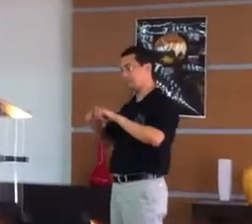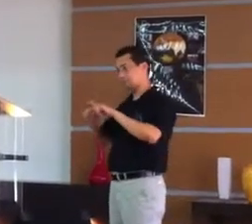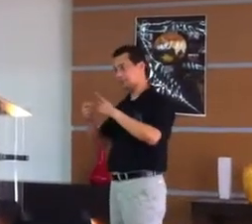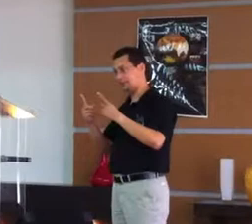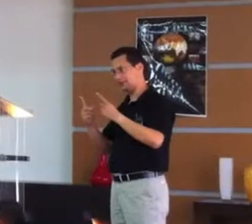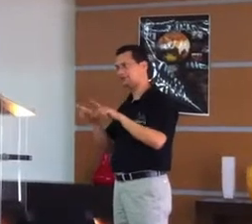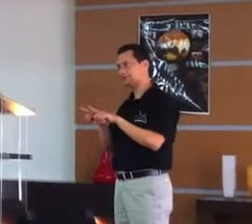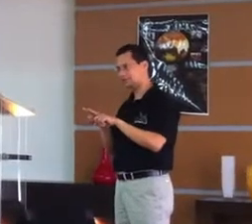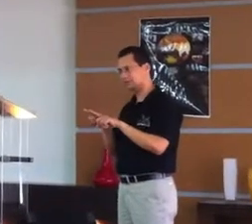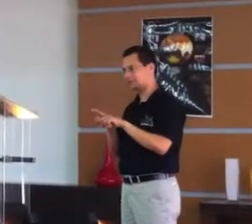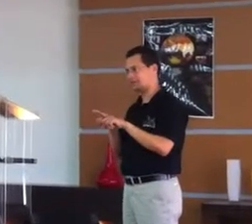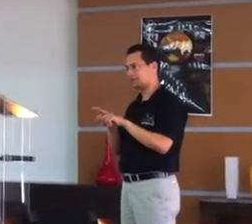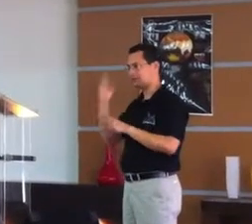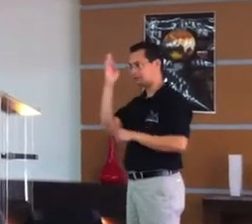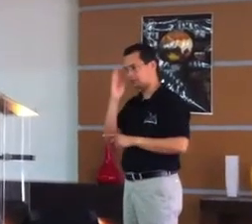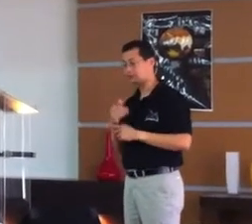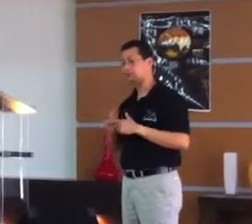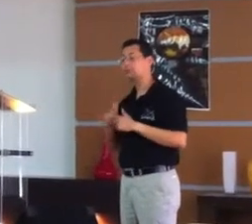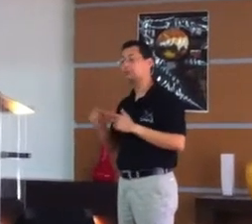nosso grande tendão de Aquiles.